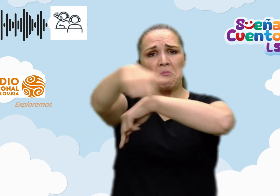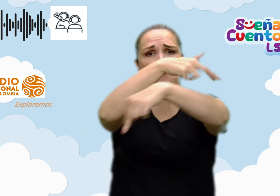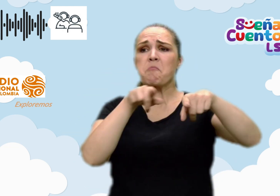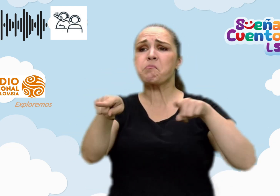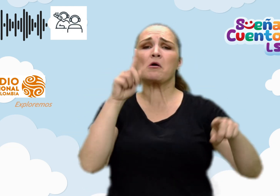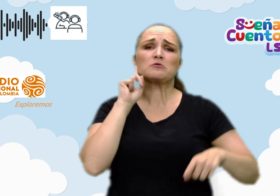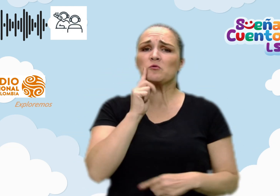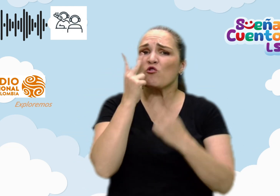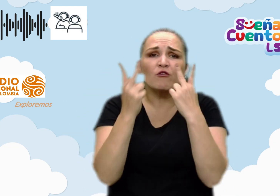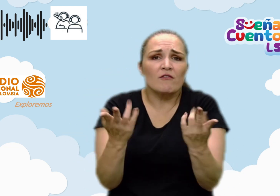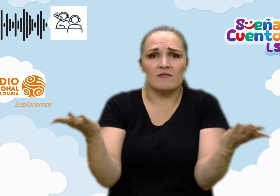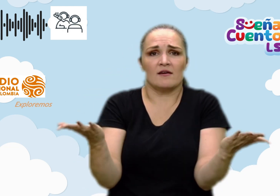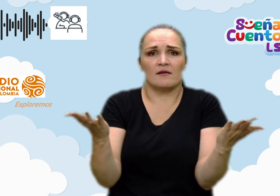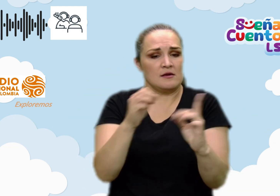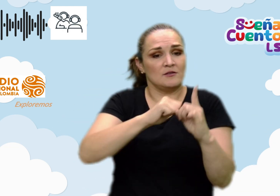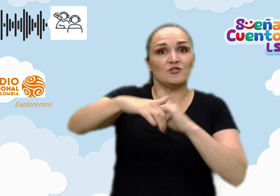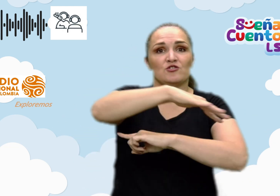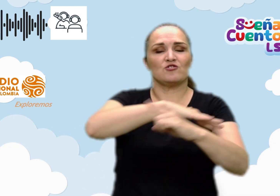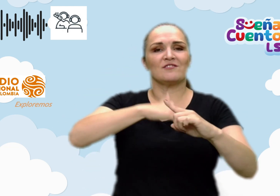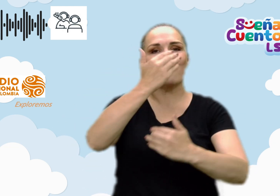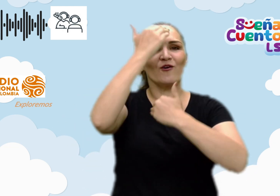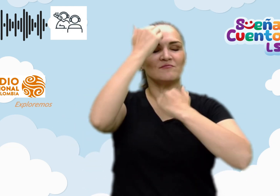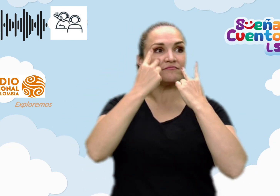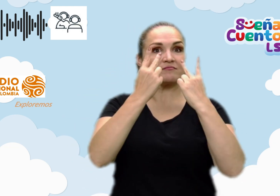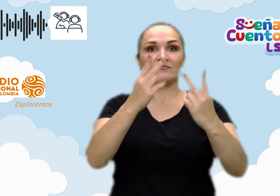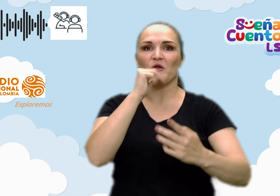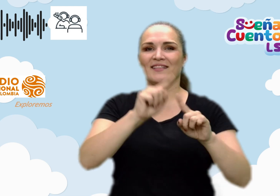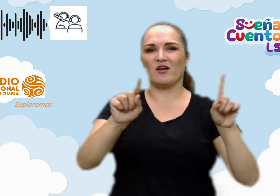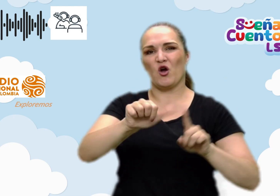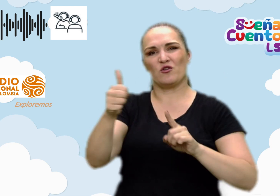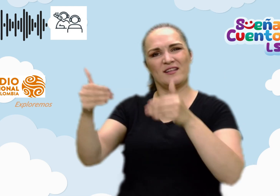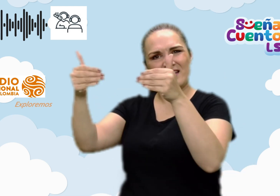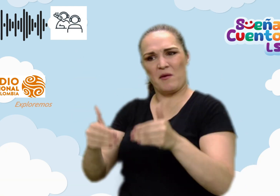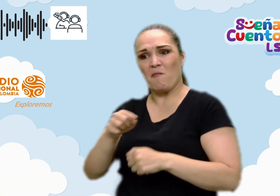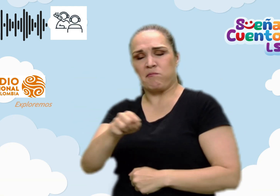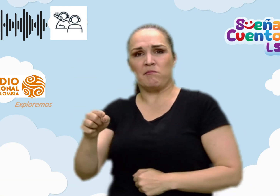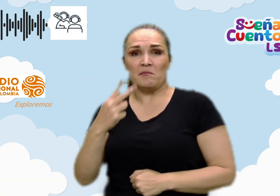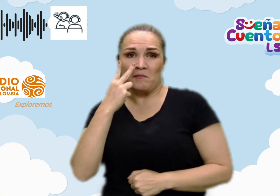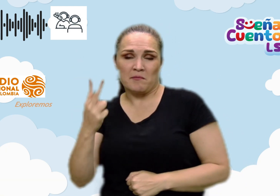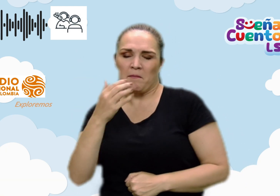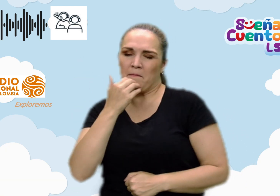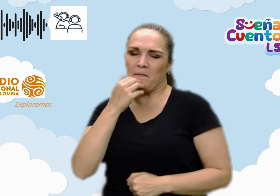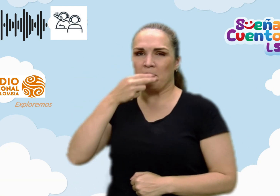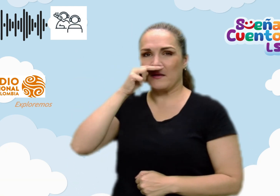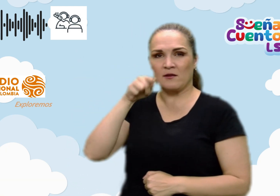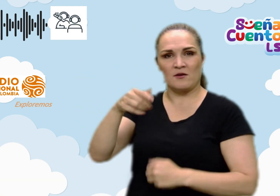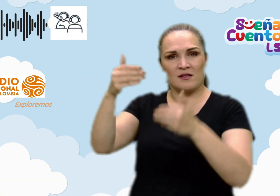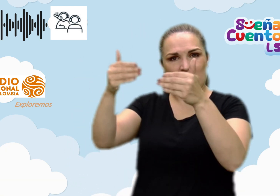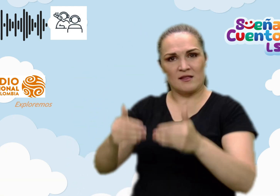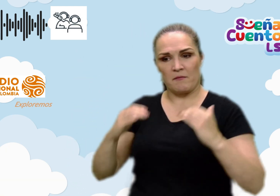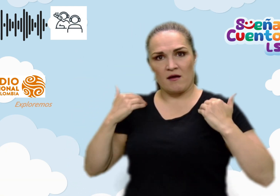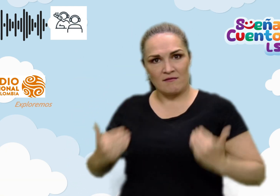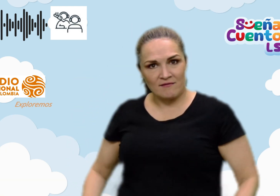se ve. Entonces eso hace que en la sociedad no haya como esa conciencia en comparación con otro tipo de discapacidad. Tú ves